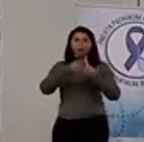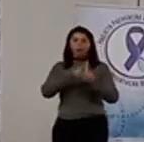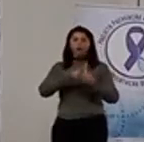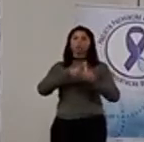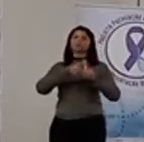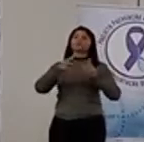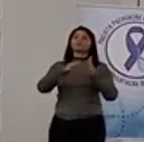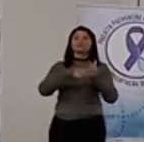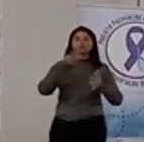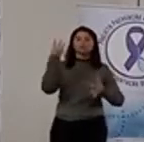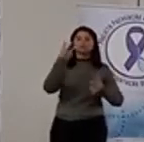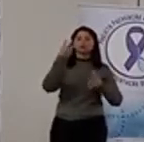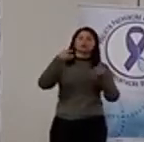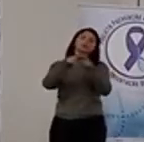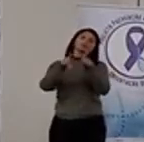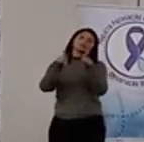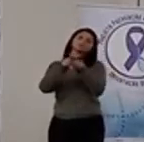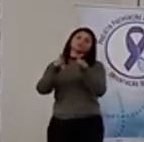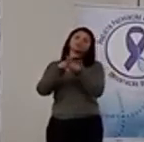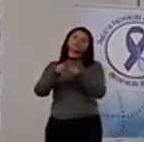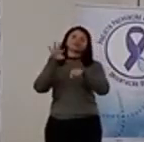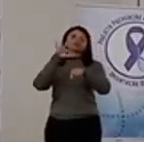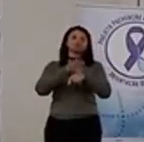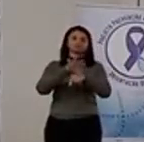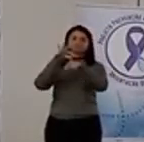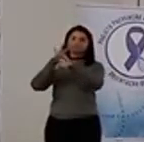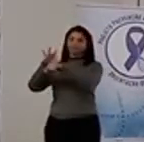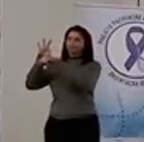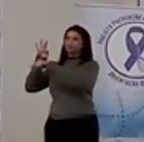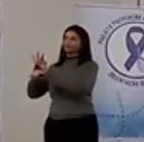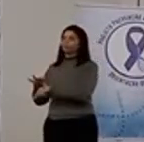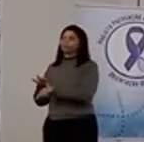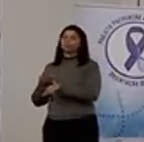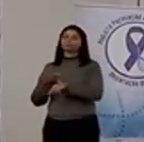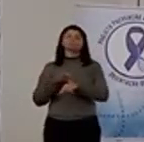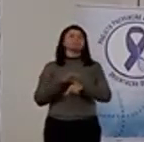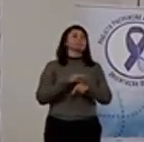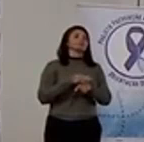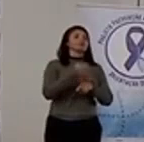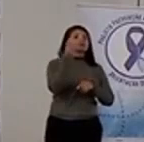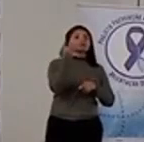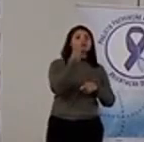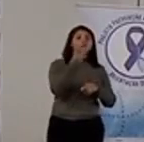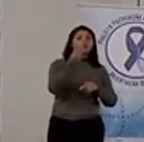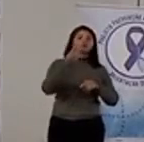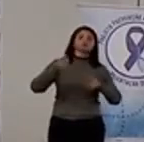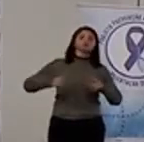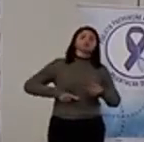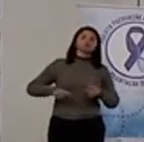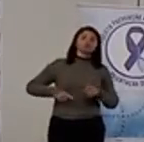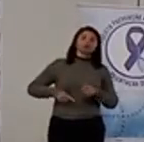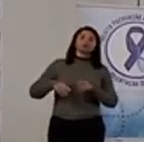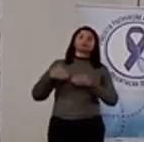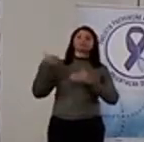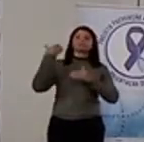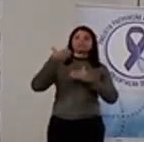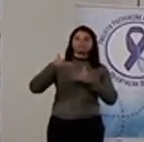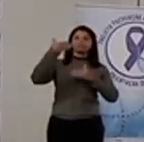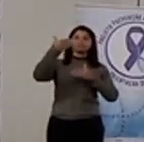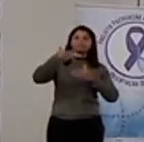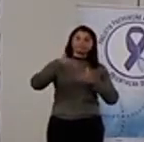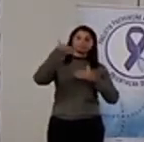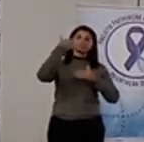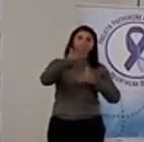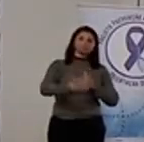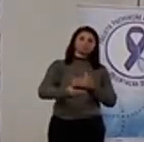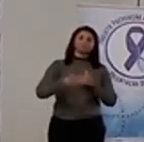mesma doença também. Então, simplesmente você condenou uma família a 3 sofrerem do mesmo destino, quando você poderia ter conseguido o diagnóstico